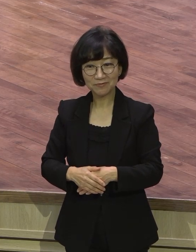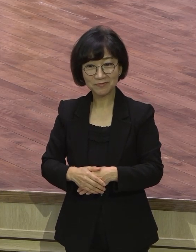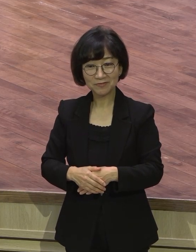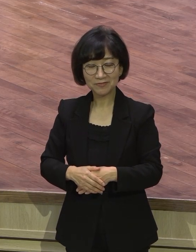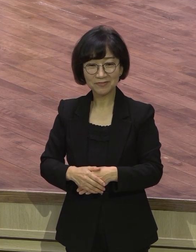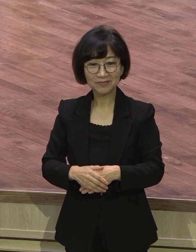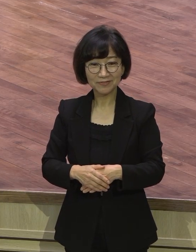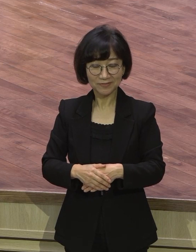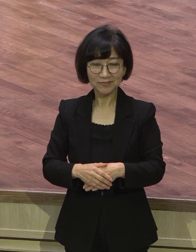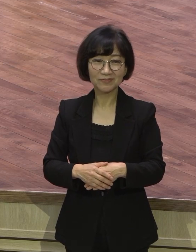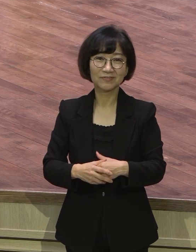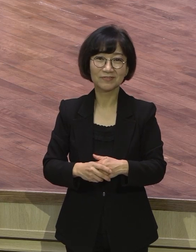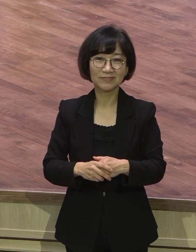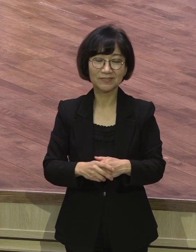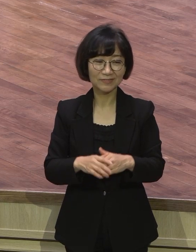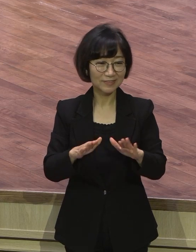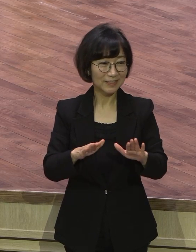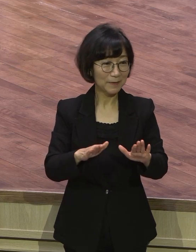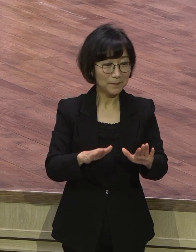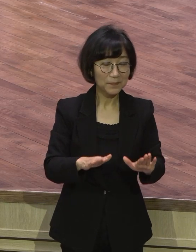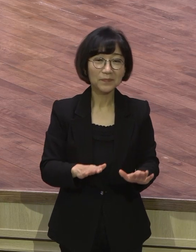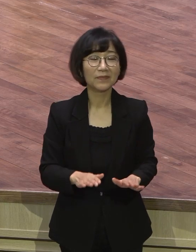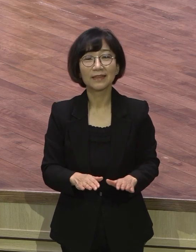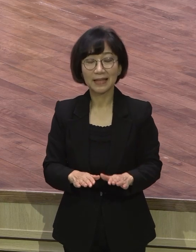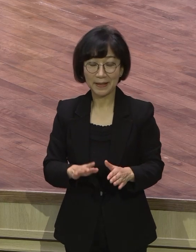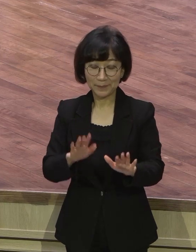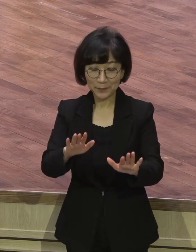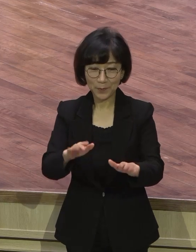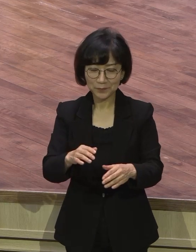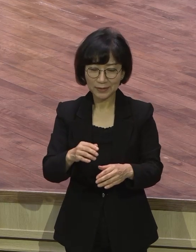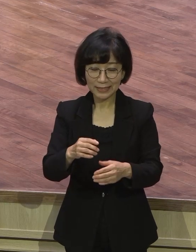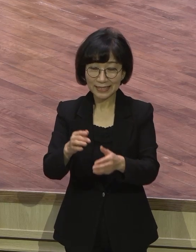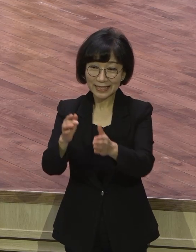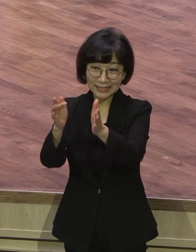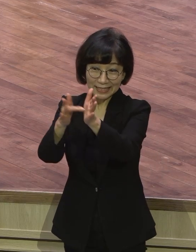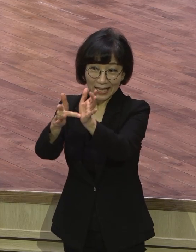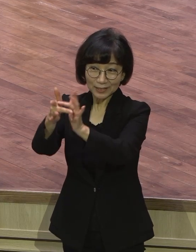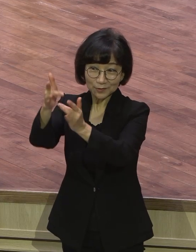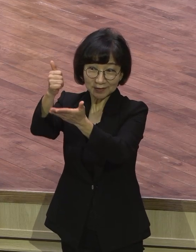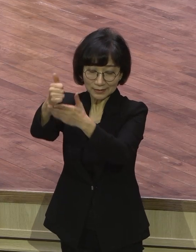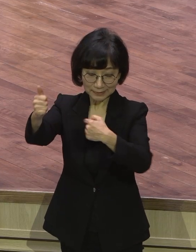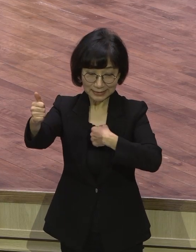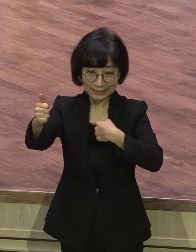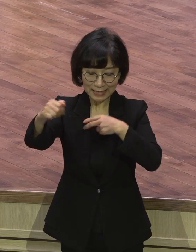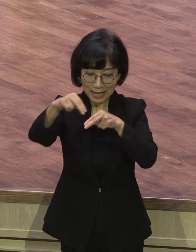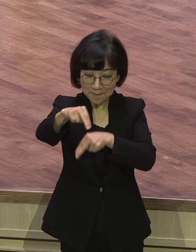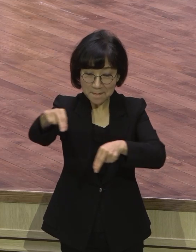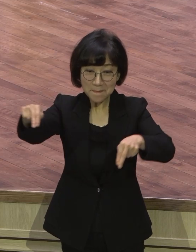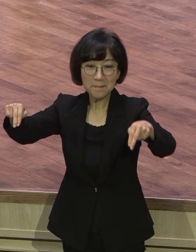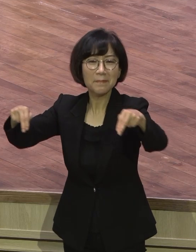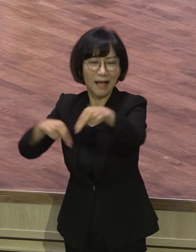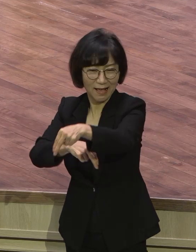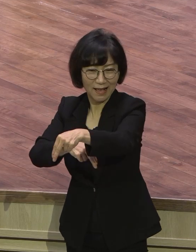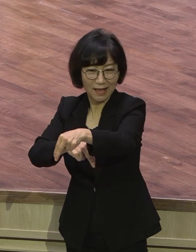더 쉽게 말합니다. 예수님이라면 어떻게 했을까? 이 상황 속에 화를 냈을까?